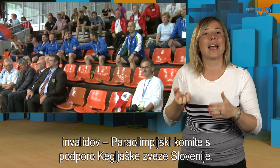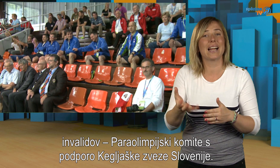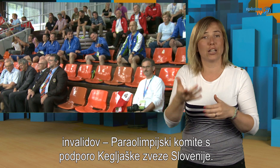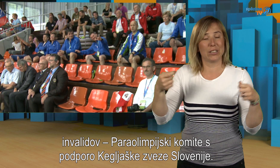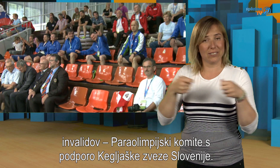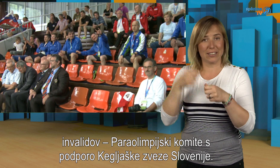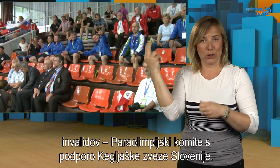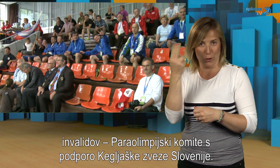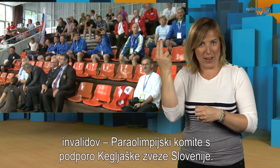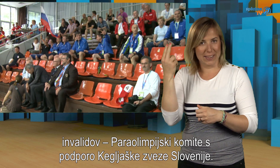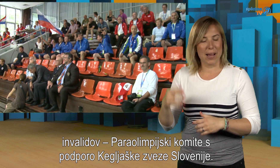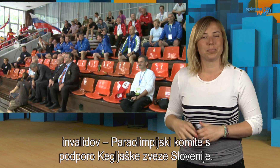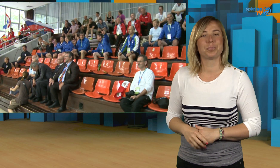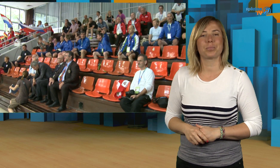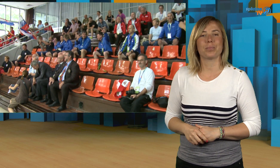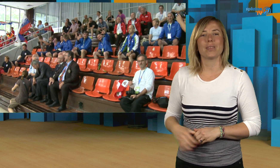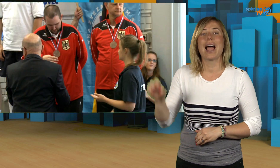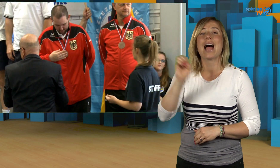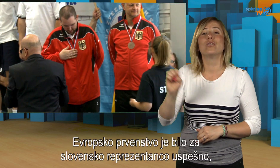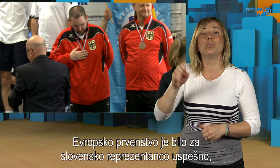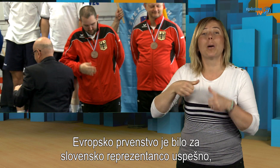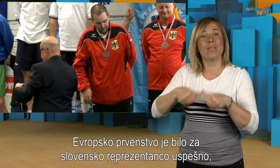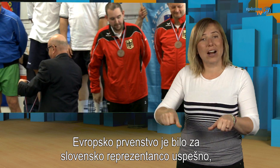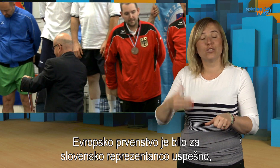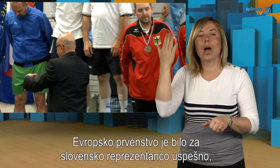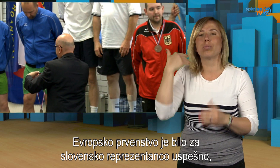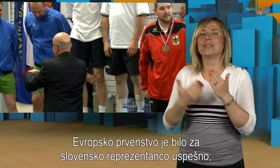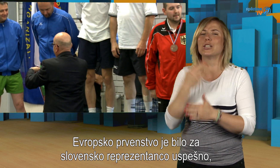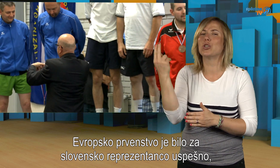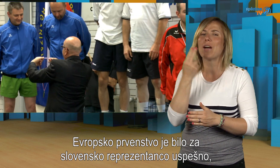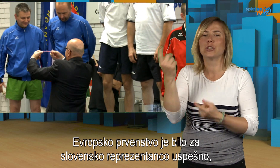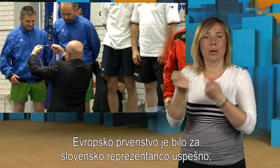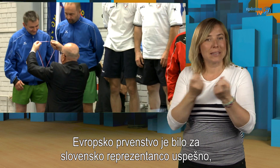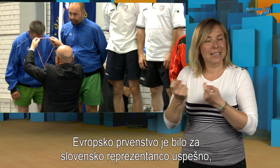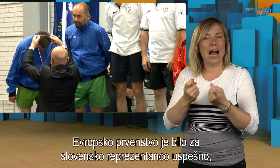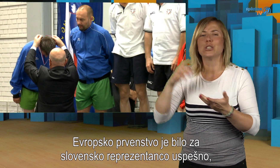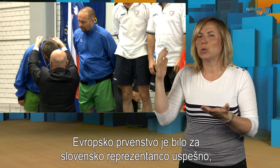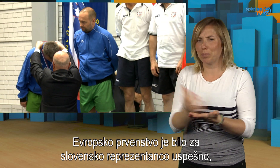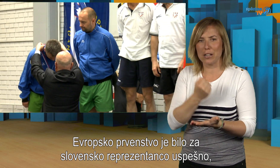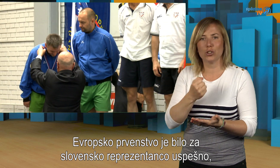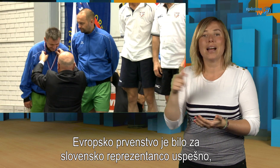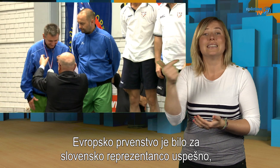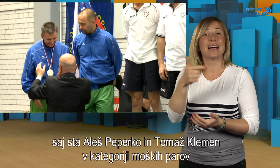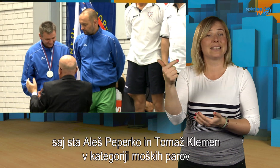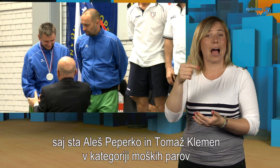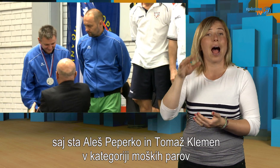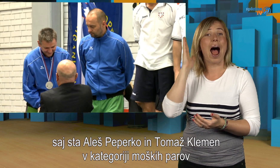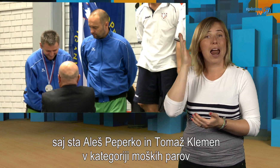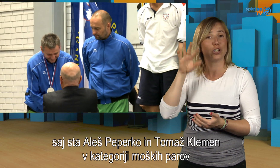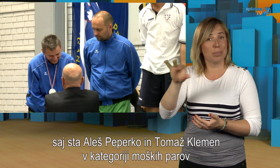podporo Kegljaške zveze Slovenije. Evropsko prvenstvo je bilo za slovensko reprezentanco uspešno, saj sta Aleš Peperko